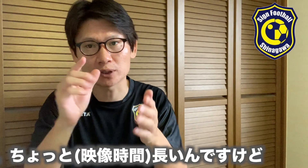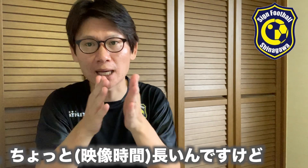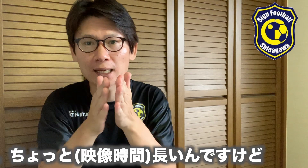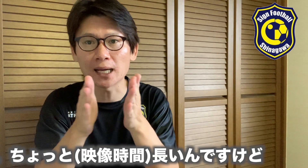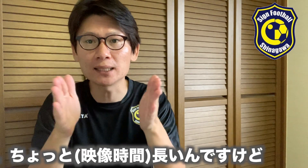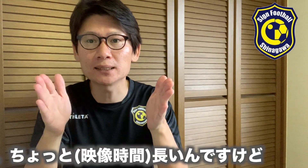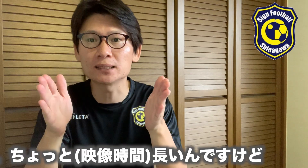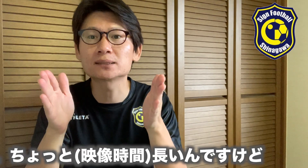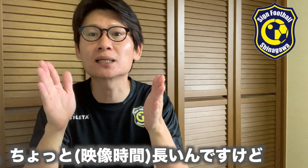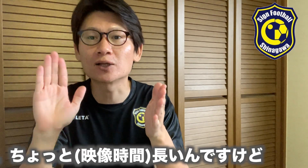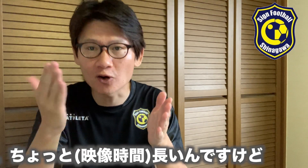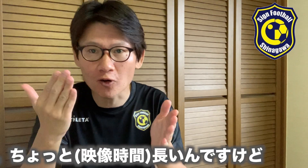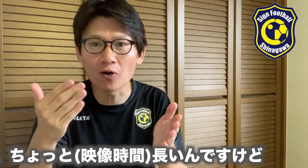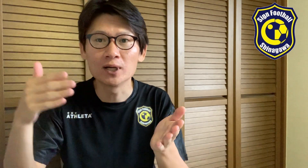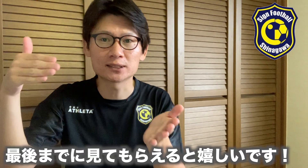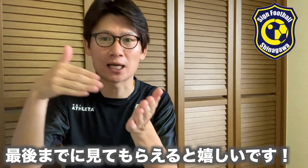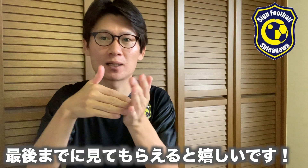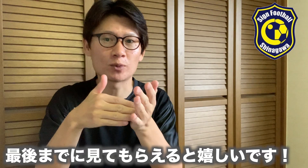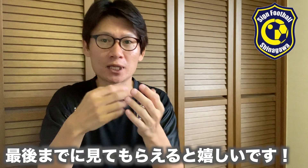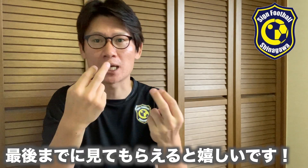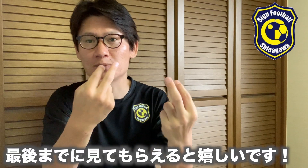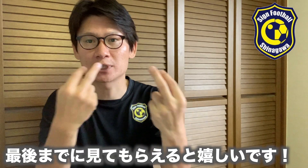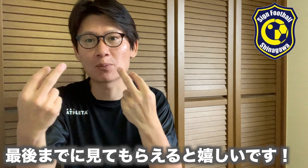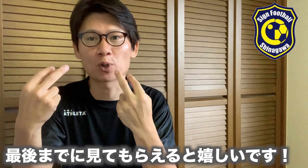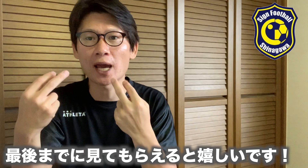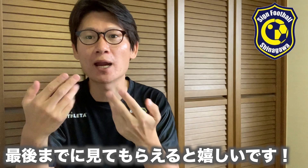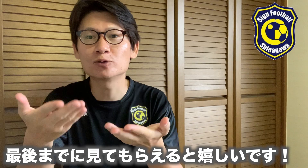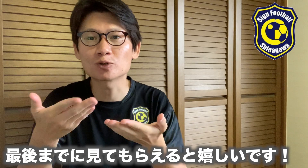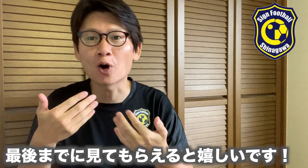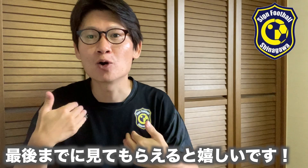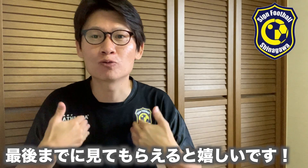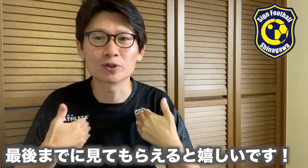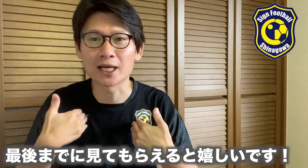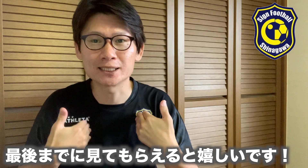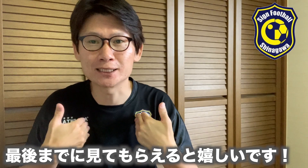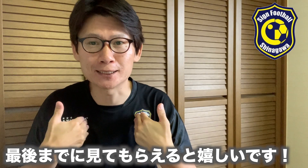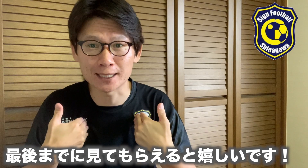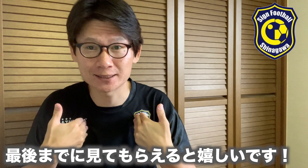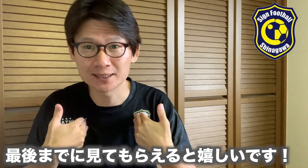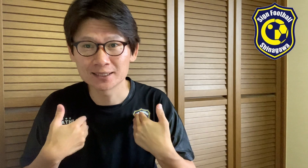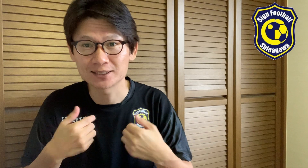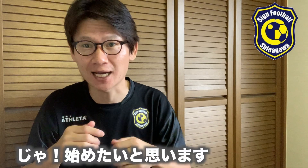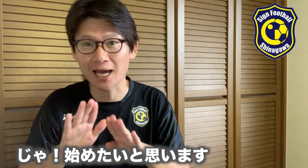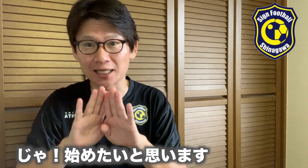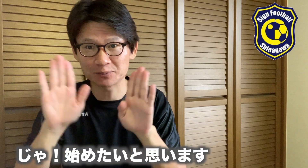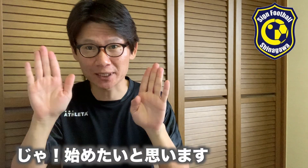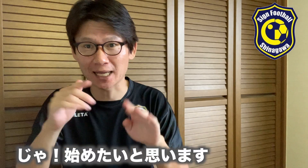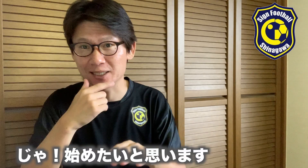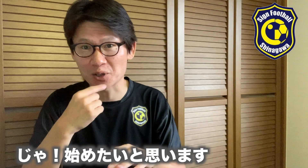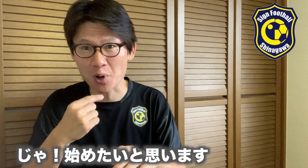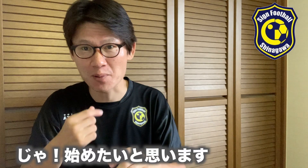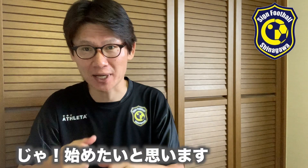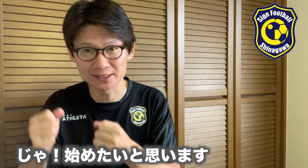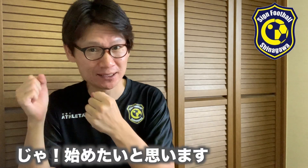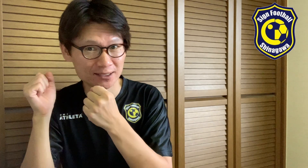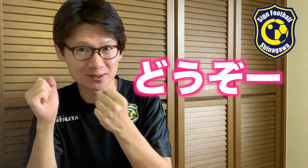長いんですけど、最後まで見てもらえると嬉しいです。じゃあ始めたいと思います。どう